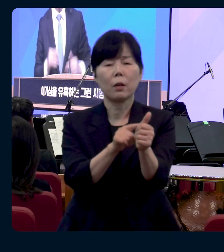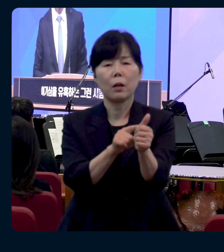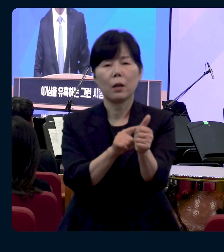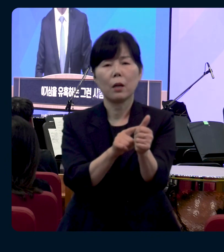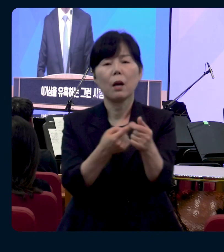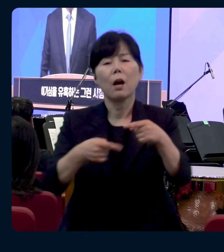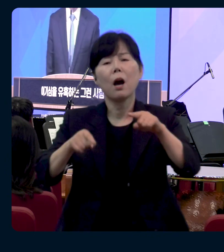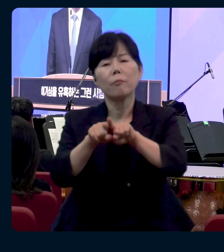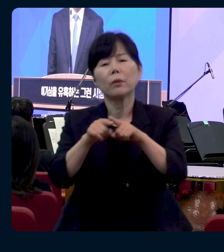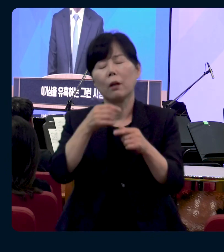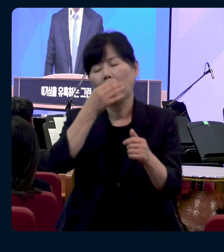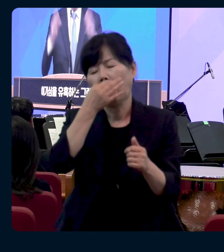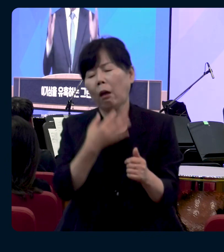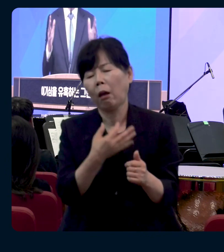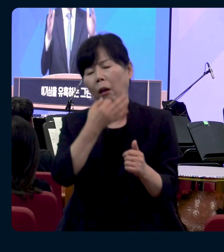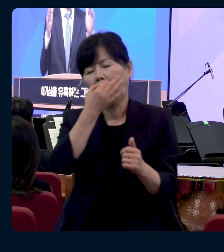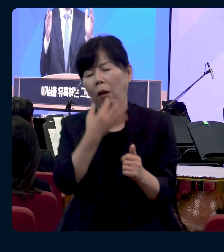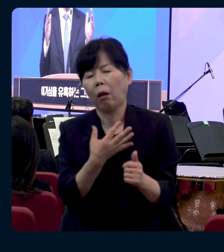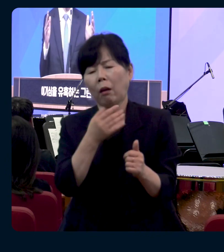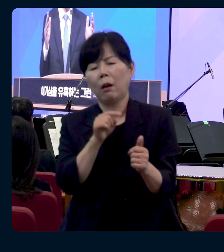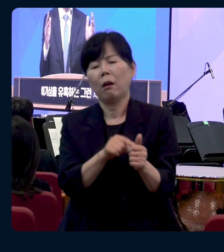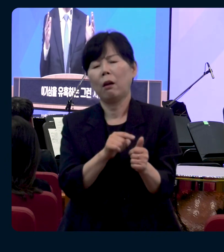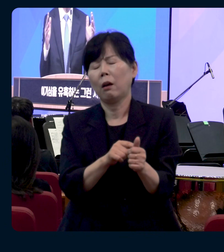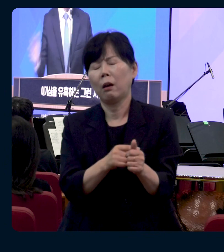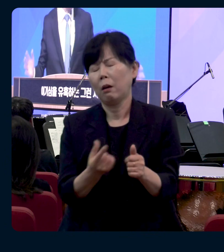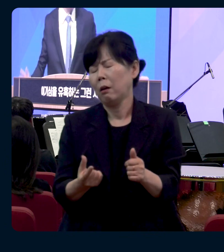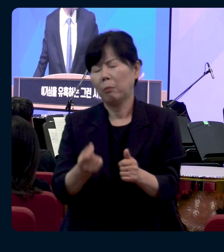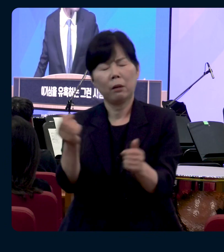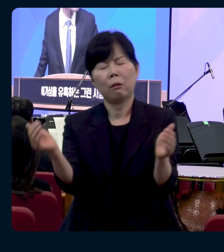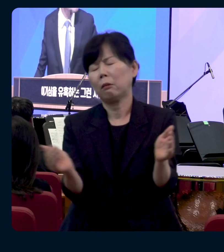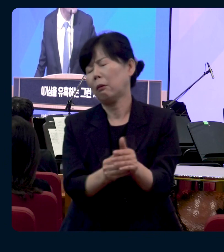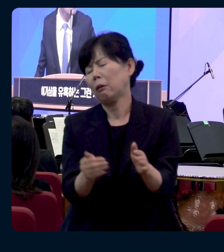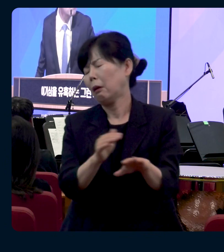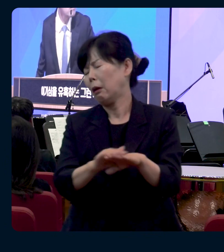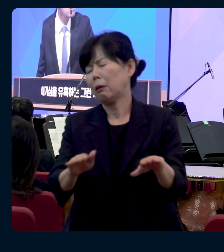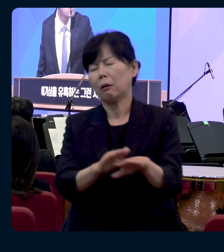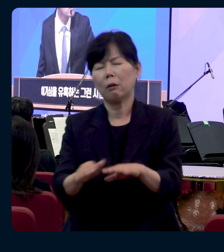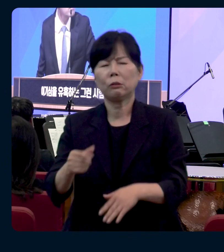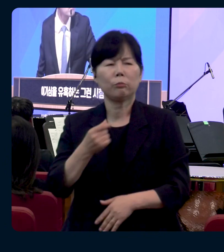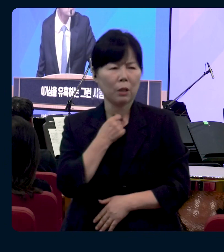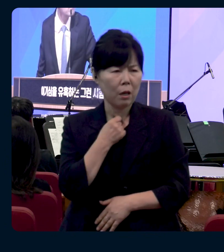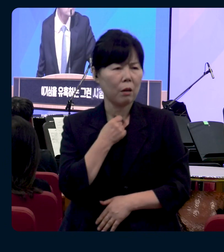인간이잖아요. 그거 힘들어서 그냥 빨리 끝났으면 좋겠다. 이게 인간이지 않습니까?